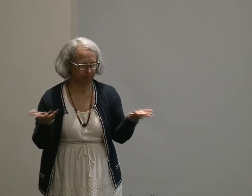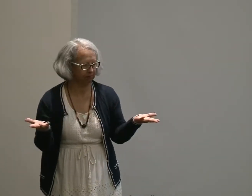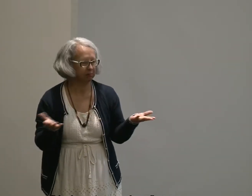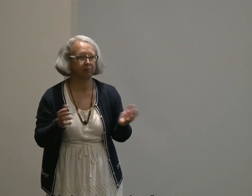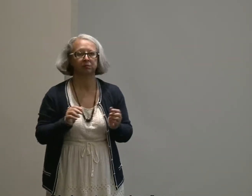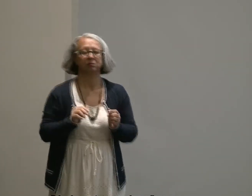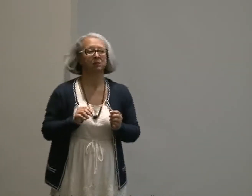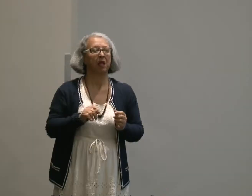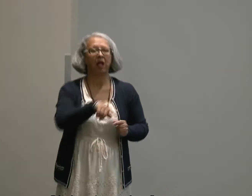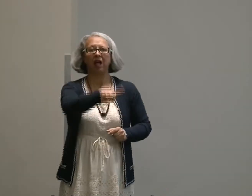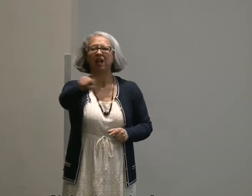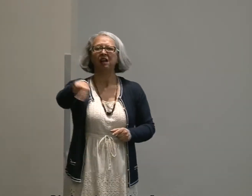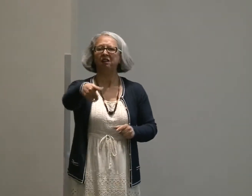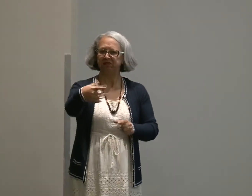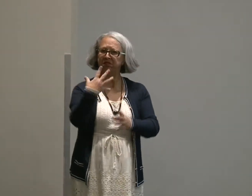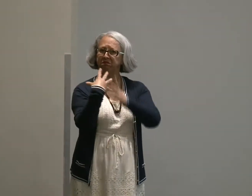Primeiramente, eu queria explicar.